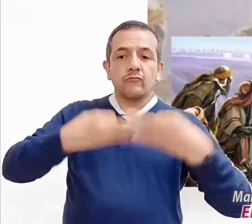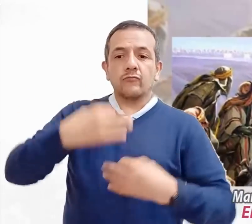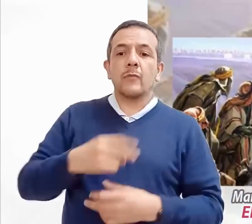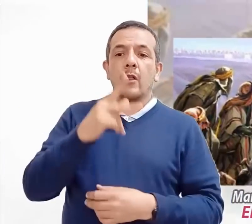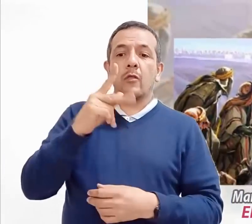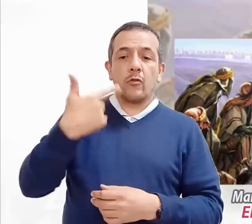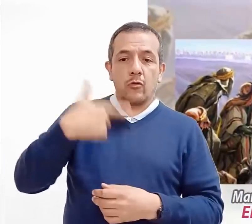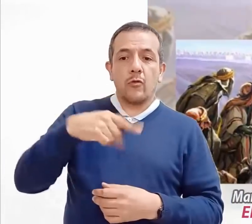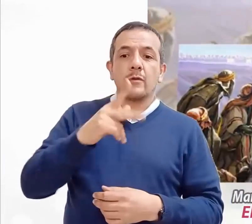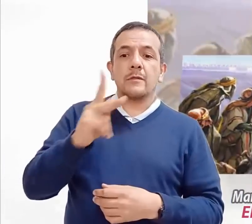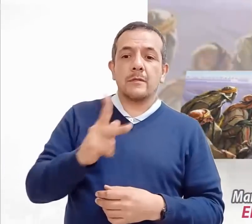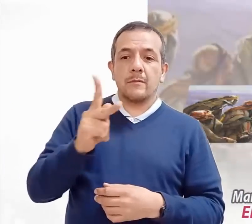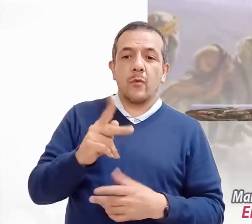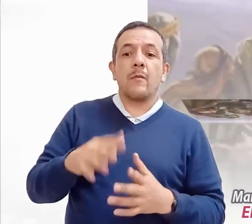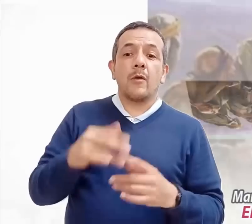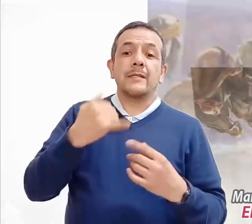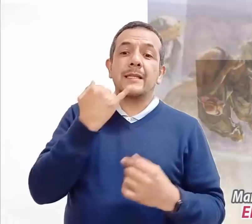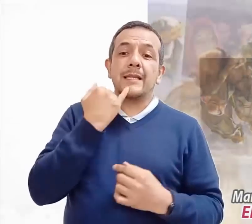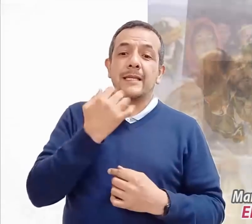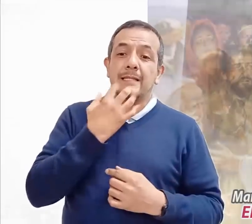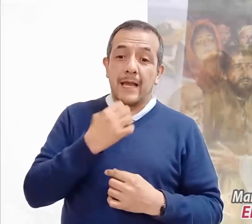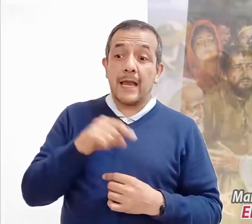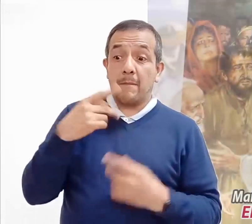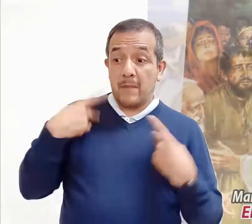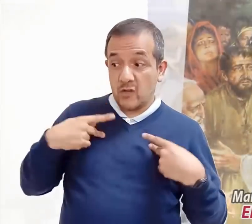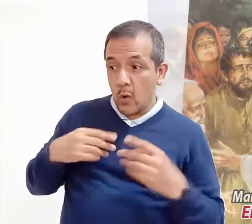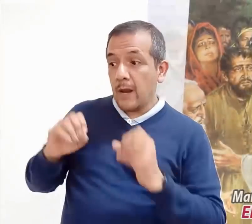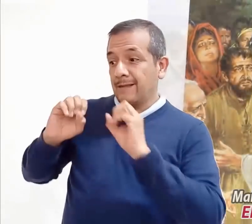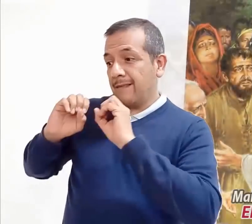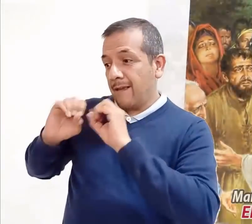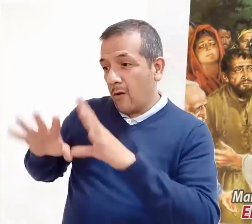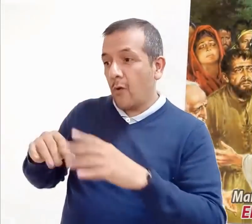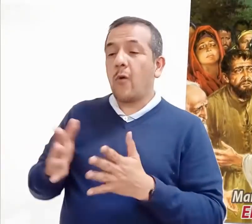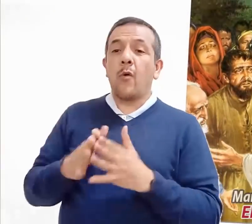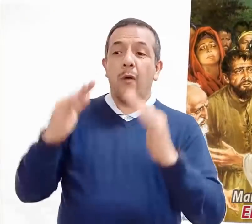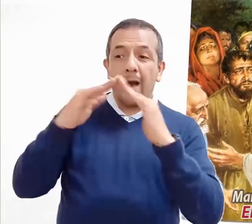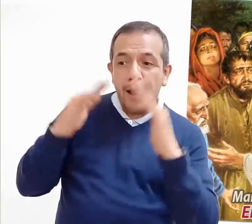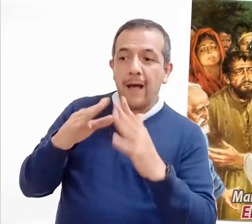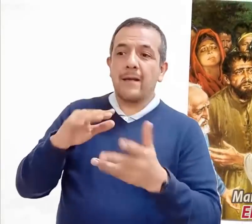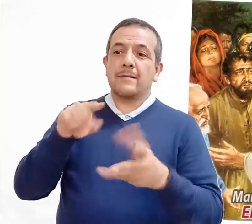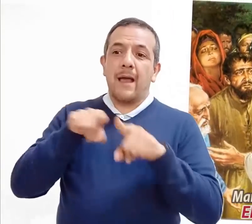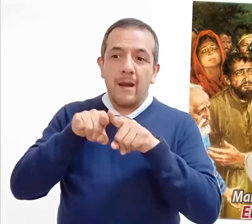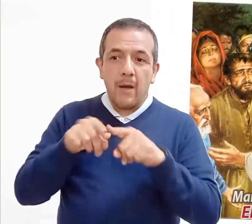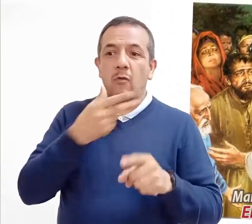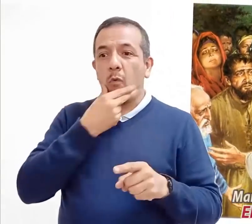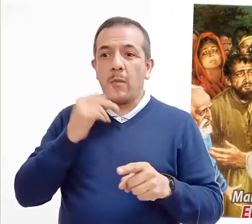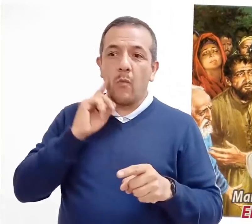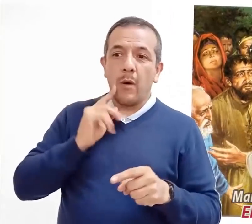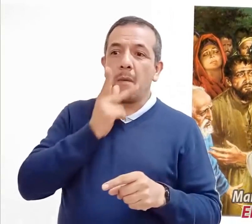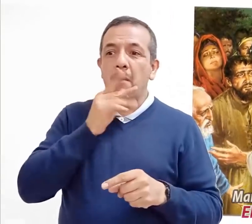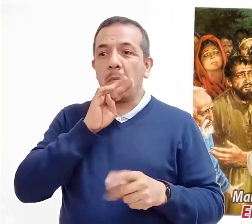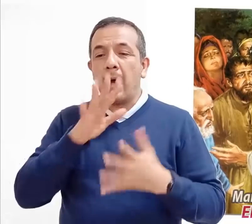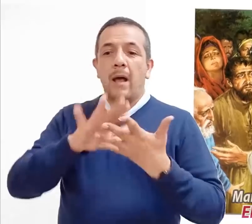de Israel. Y todo aquel que por mí haya dejado casa o hermanos o hermanas o padre o madre